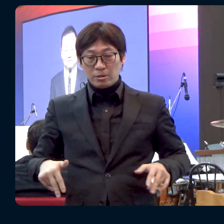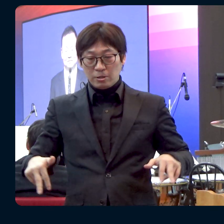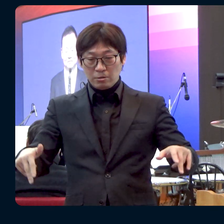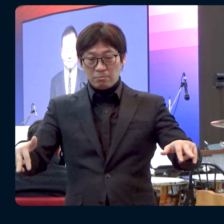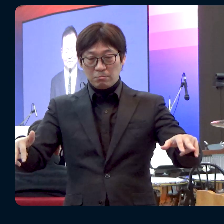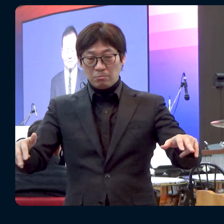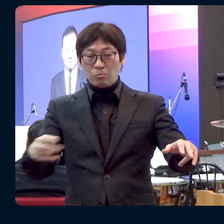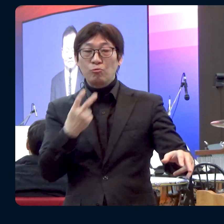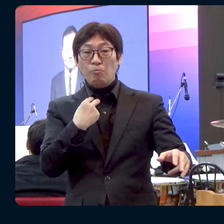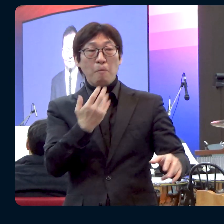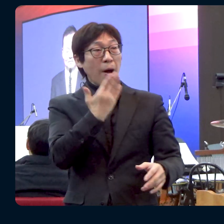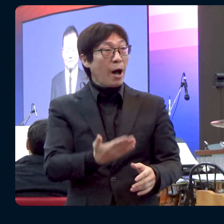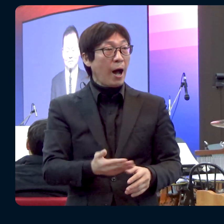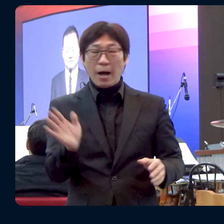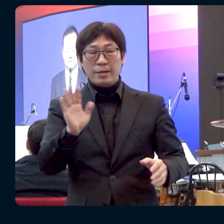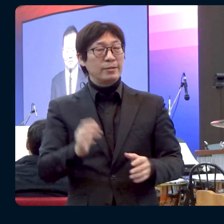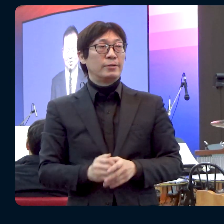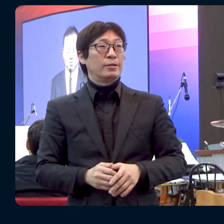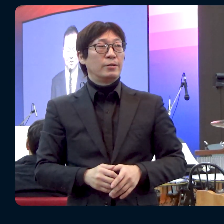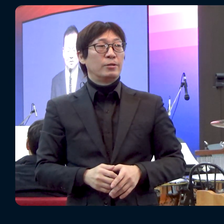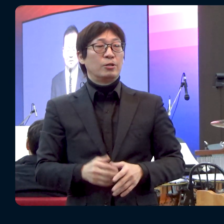성도가 아니죠.